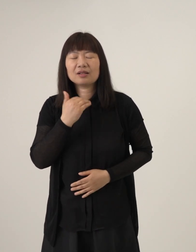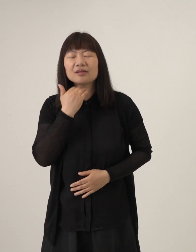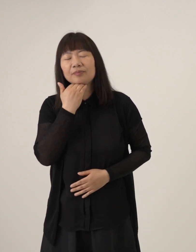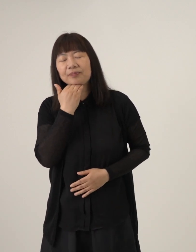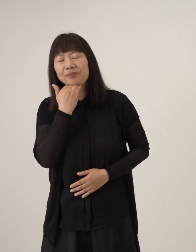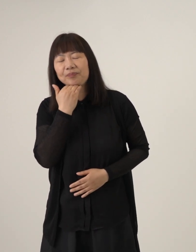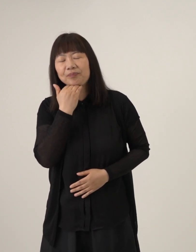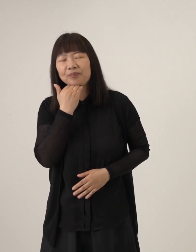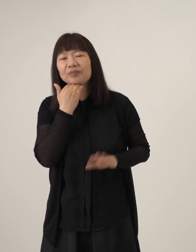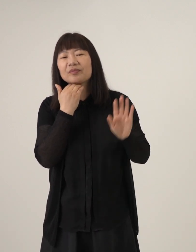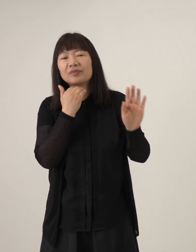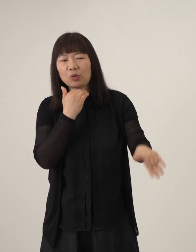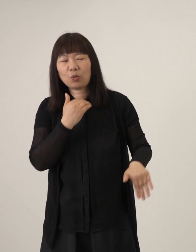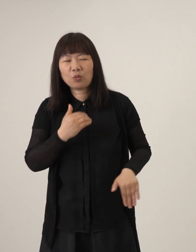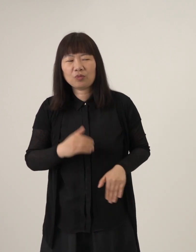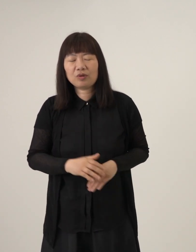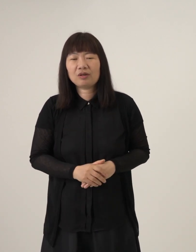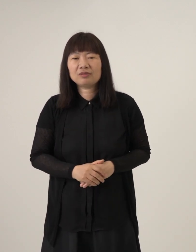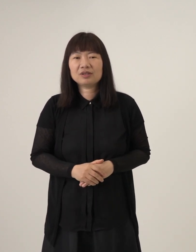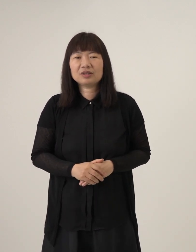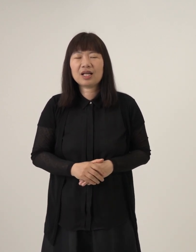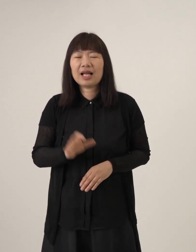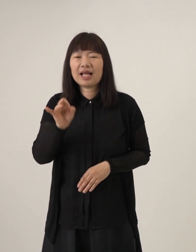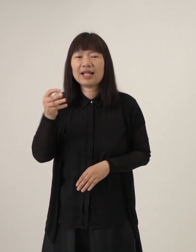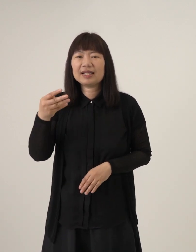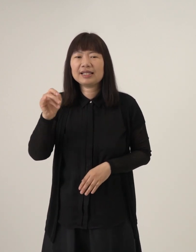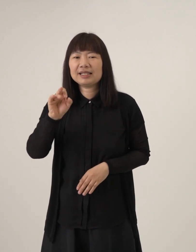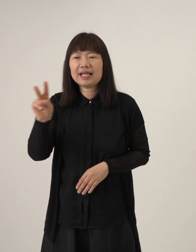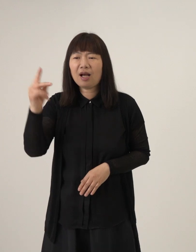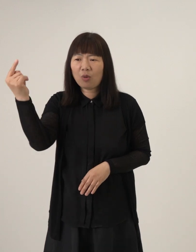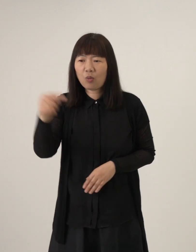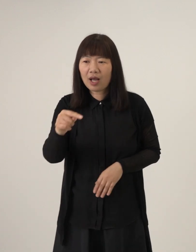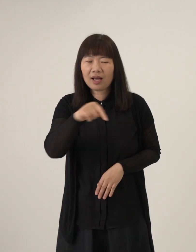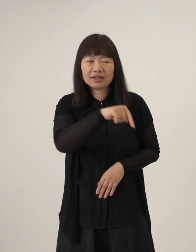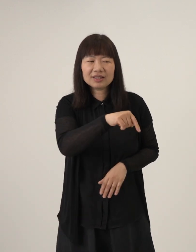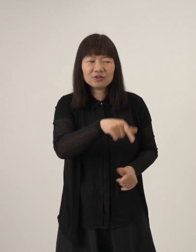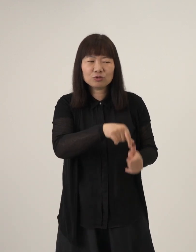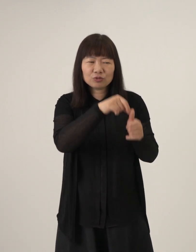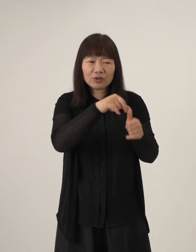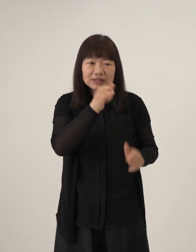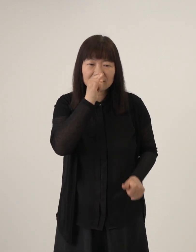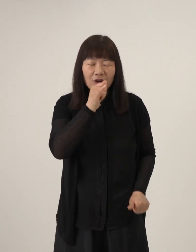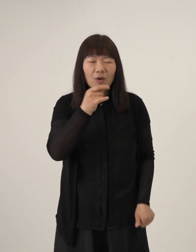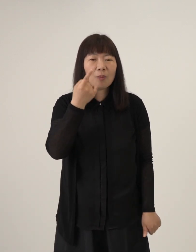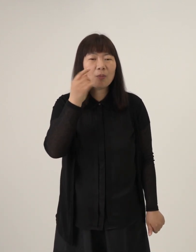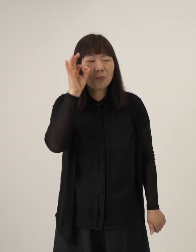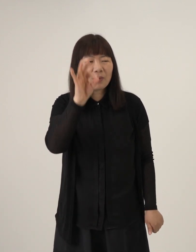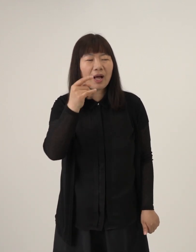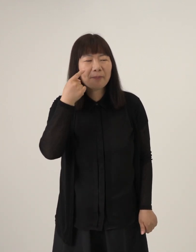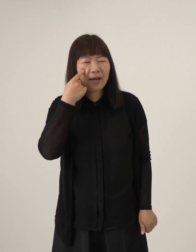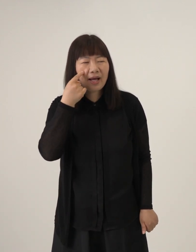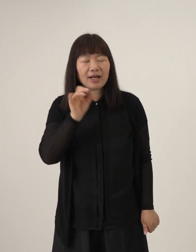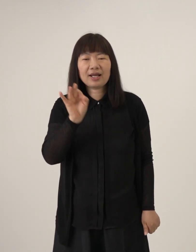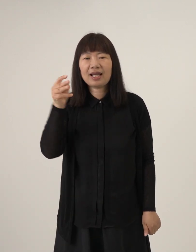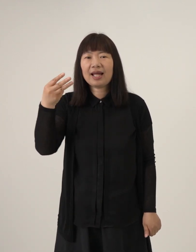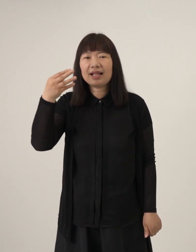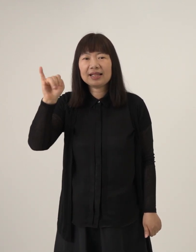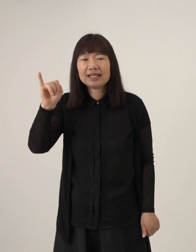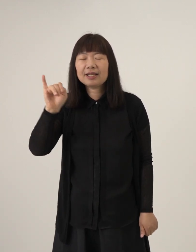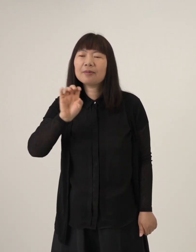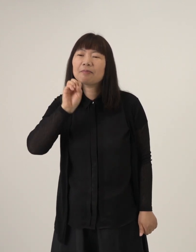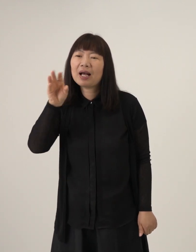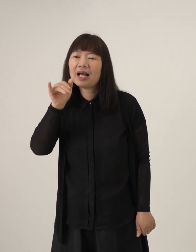가만두어라 엘리야가 와서 그를 구원하나 보자 하더라. 여기 엘리 라마 사박단이